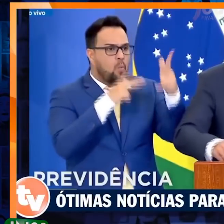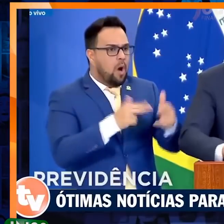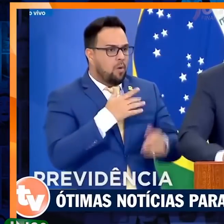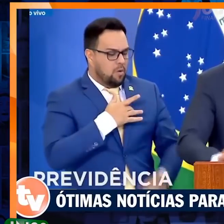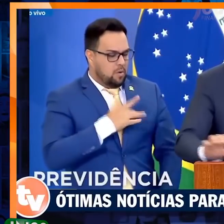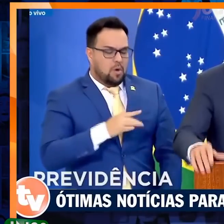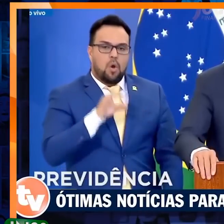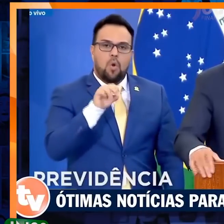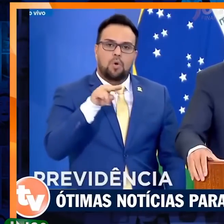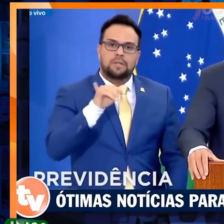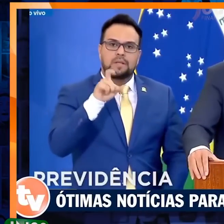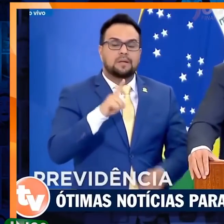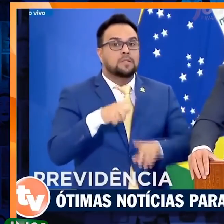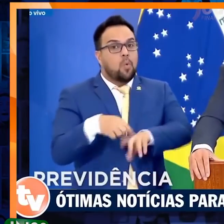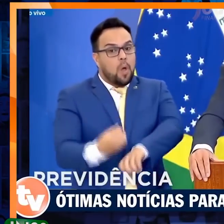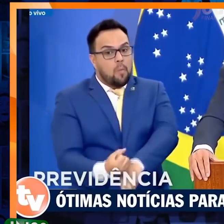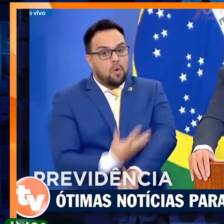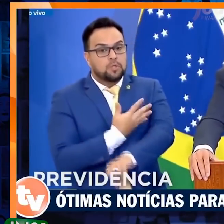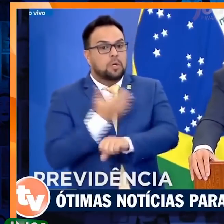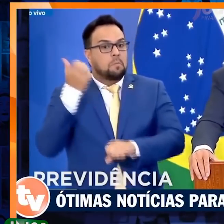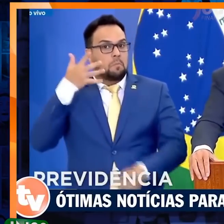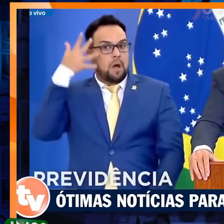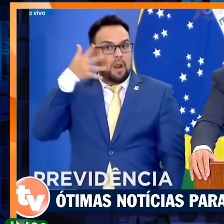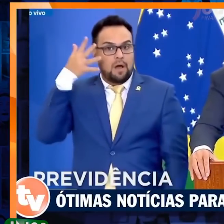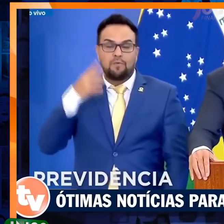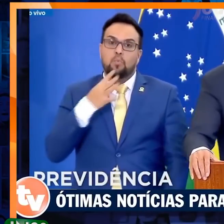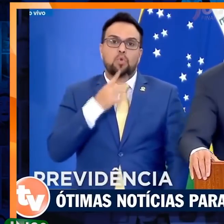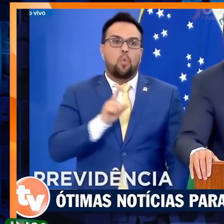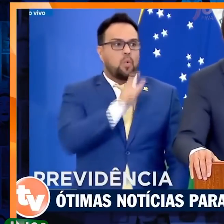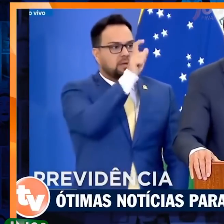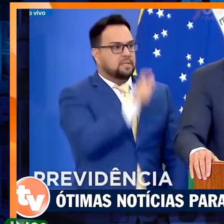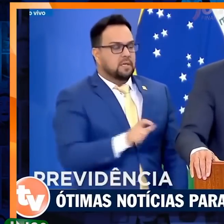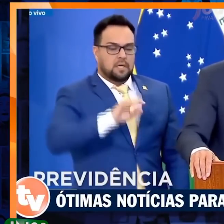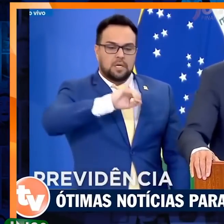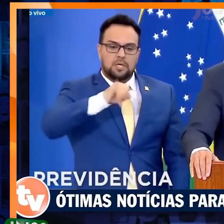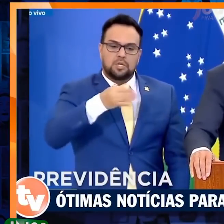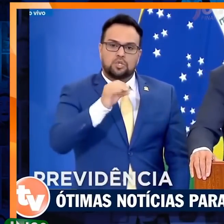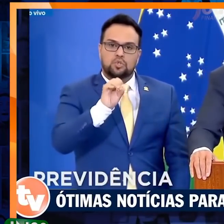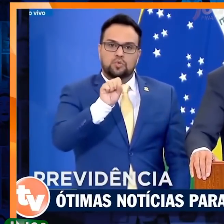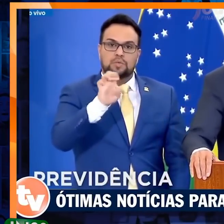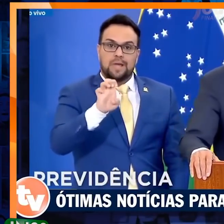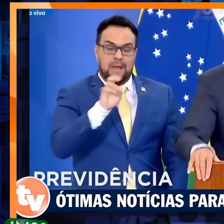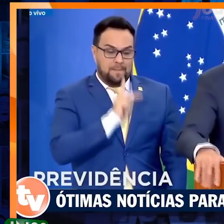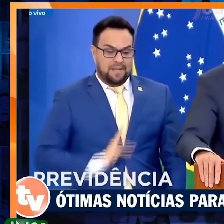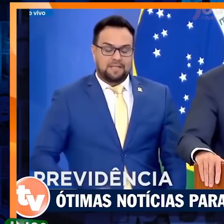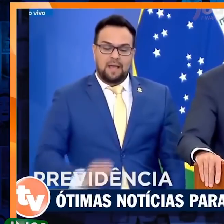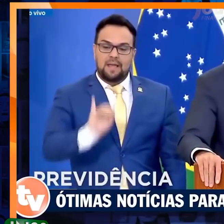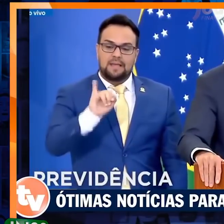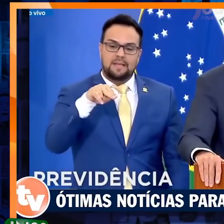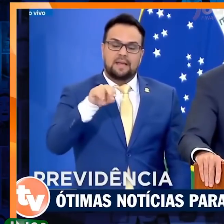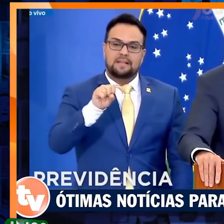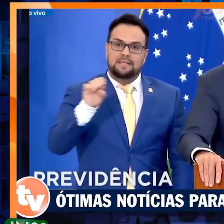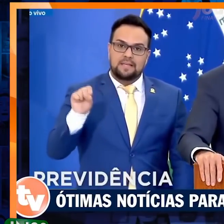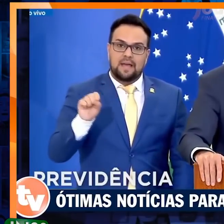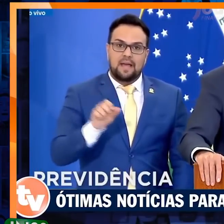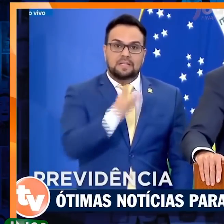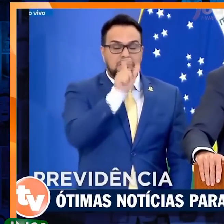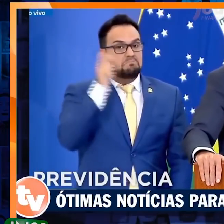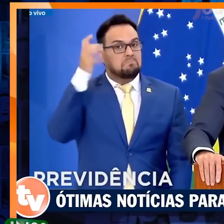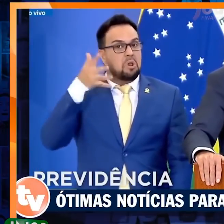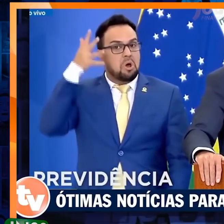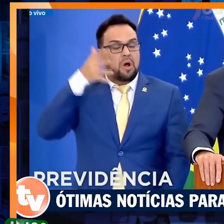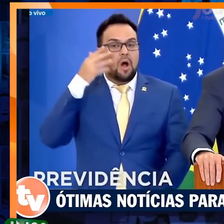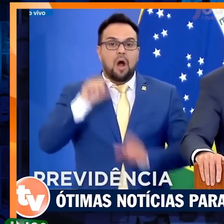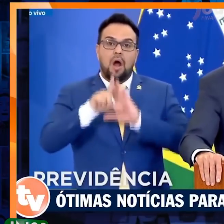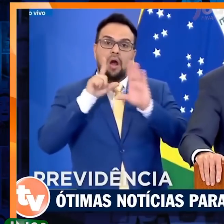emocionado com as palavras do Eu não conhecia também né hoje da casa Oliveira presidente do INSS me disse